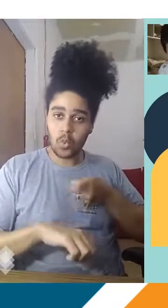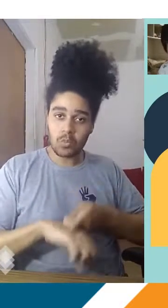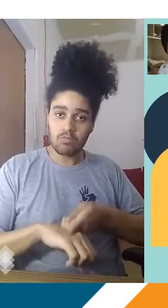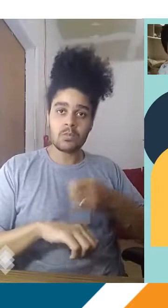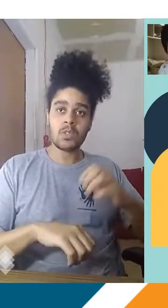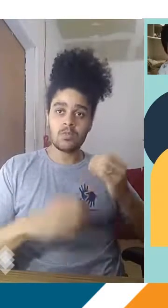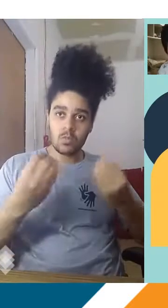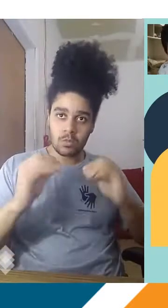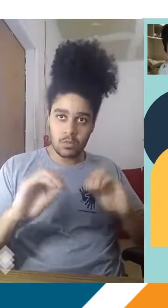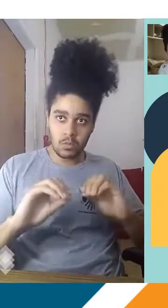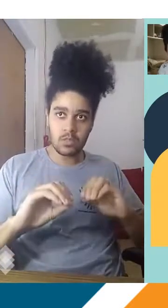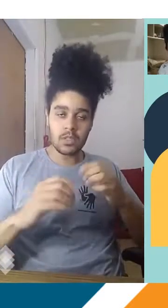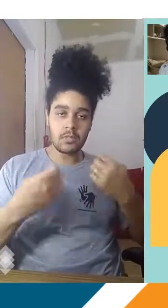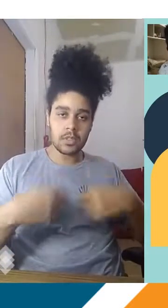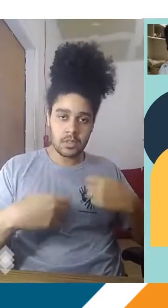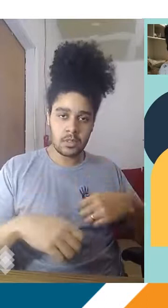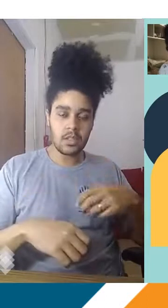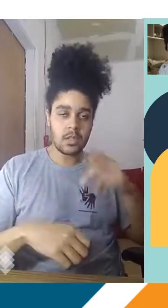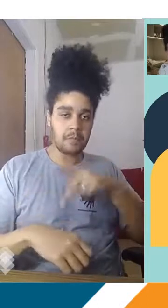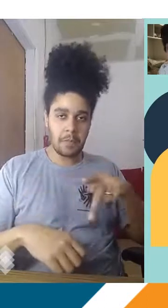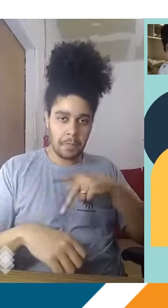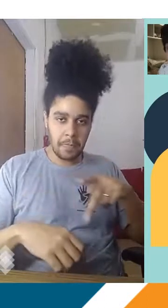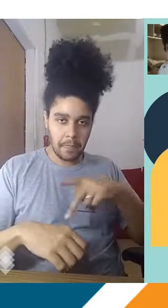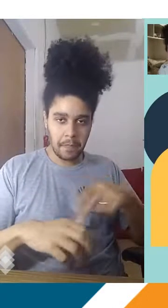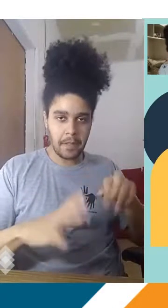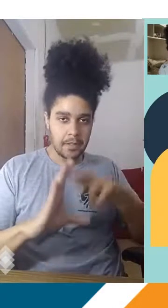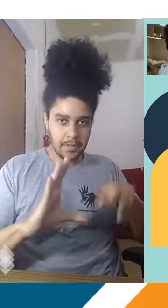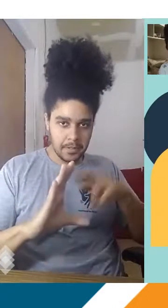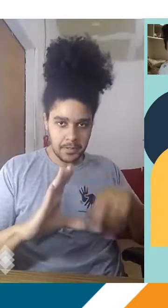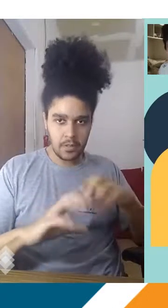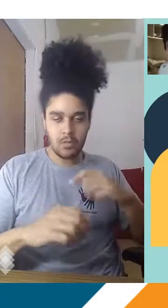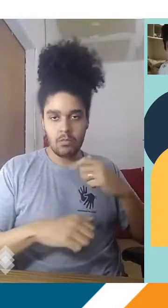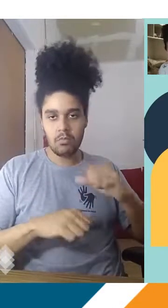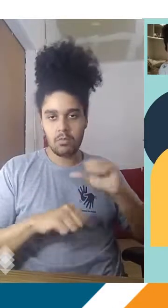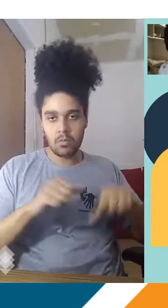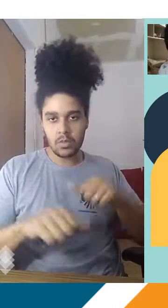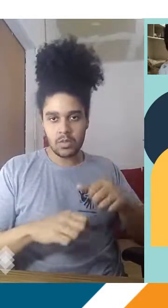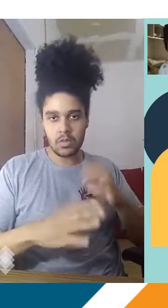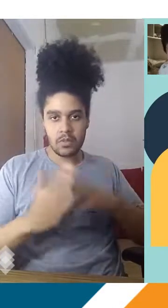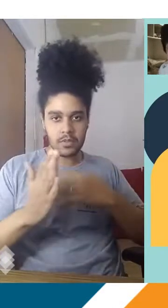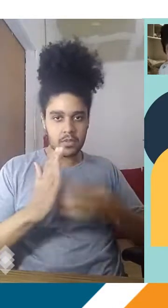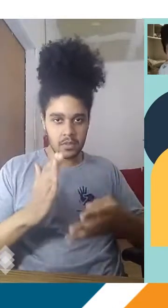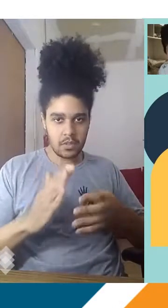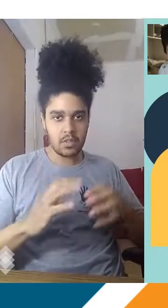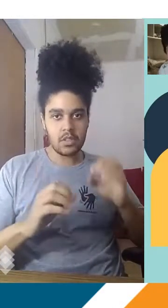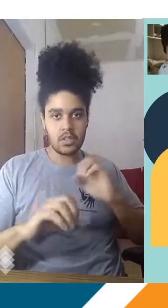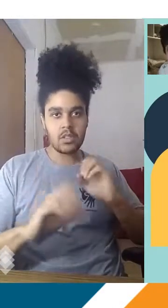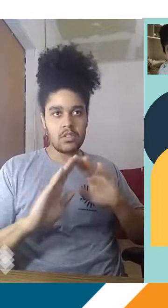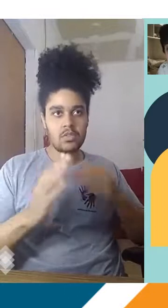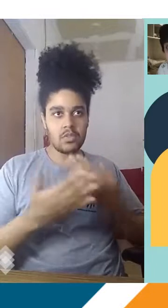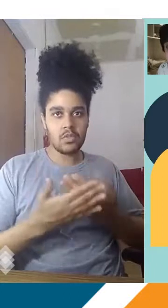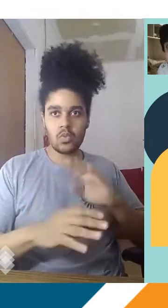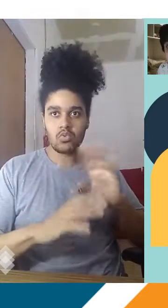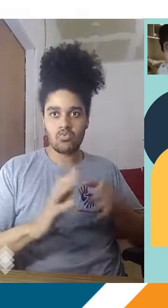padrão de ensino nacional. Para isso, é preciso reciclar professores, alterar os currículos escolares e repensar a legislação